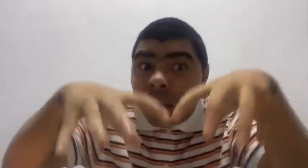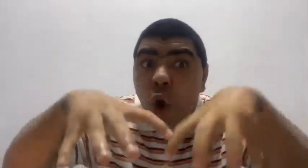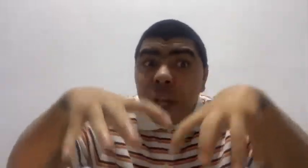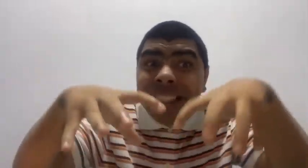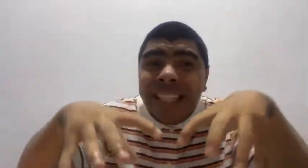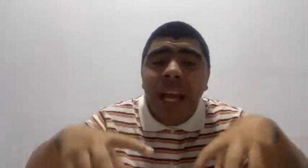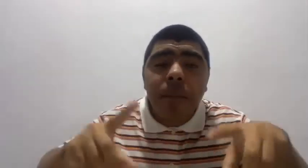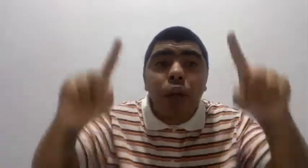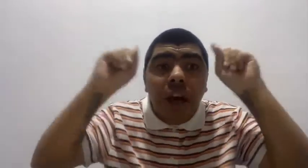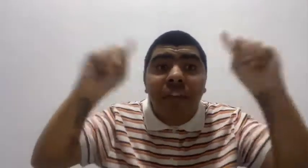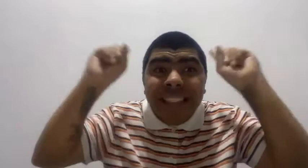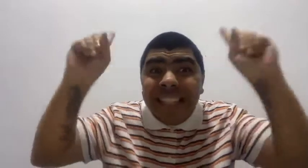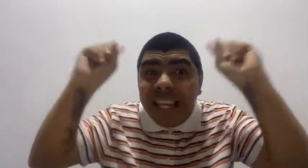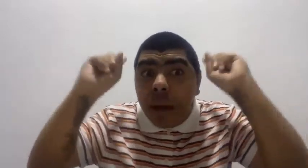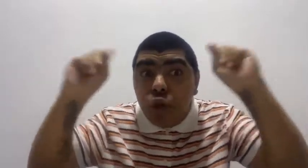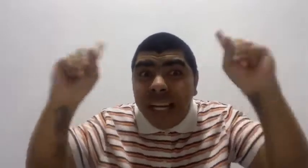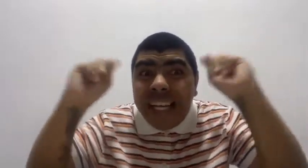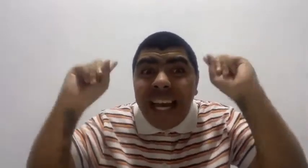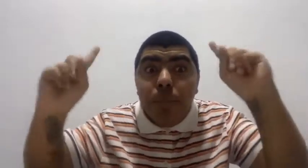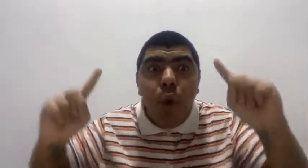hoy en día, hermano, y la falta de madurez que hay en el pueblo.